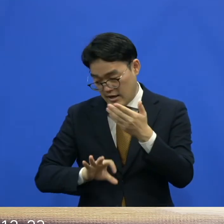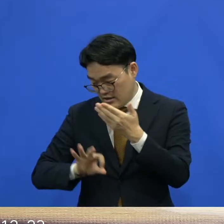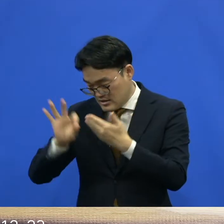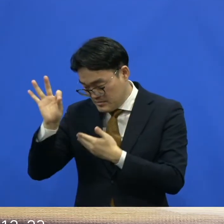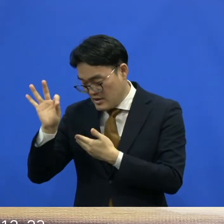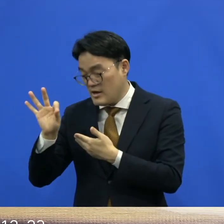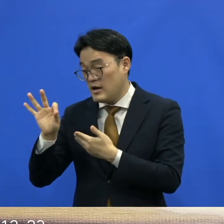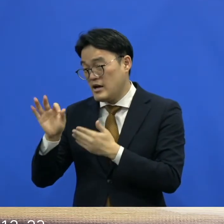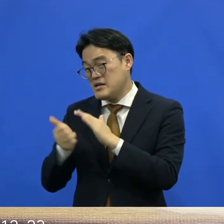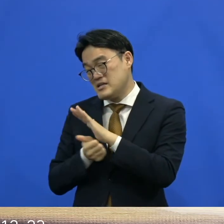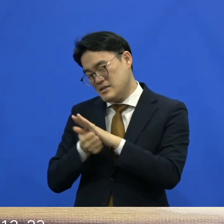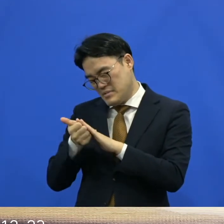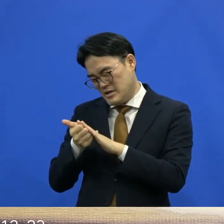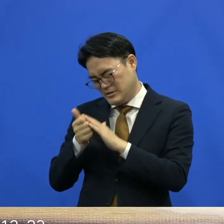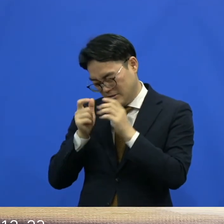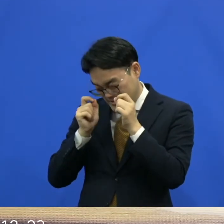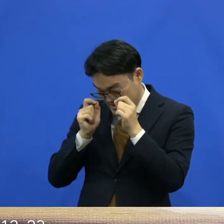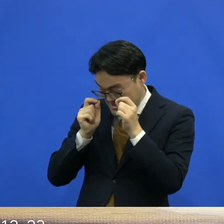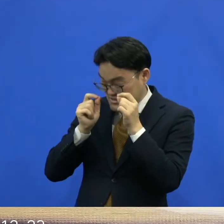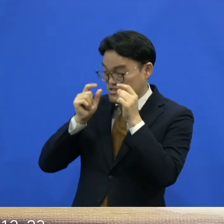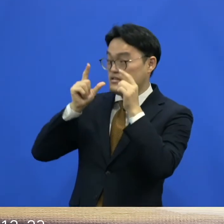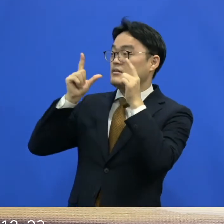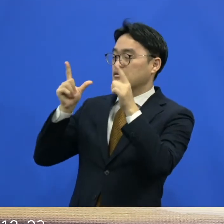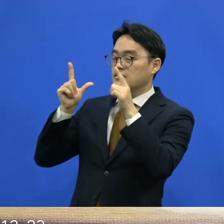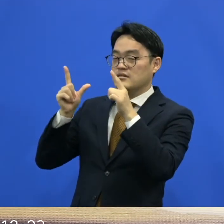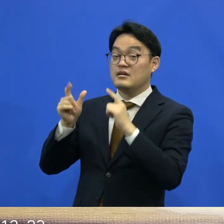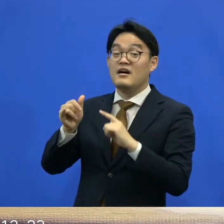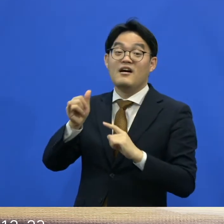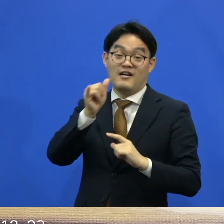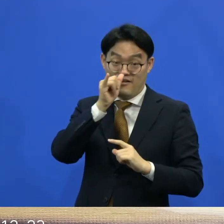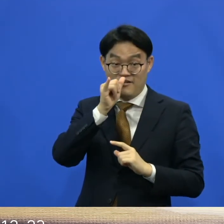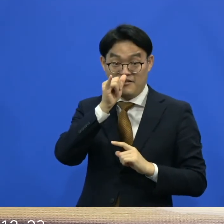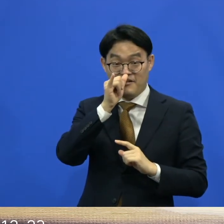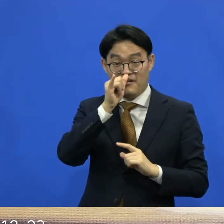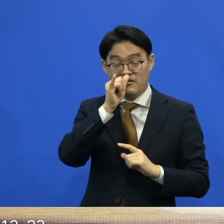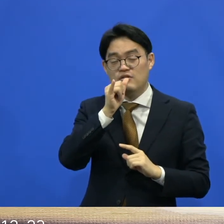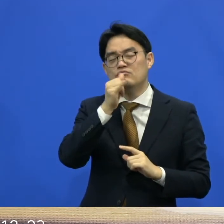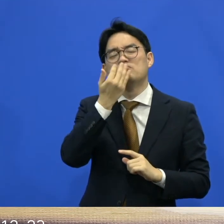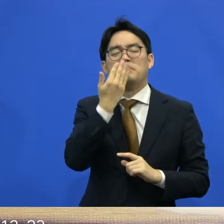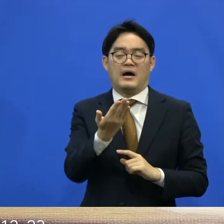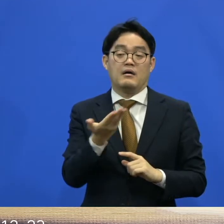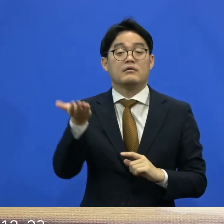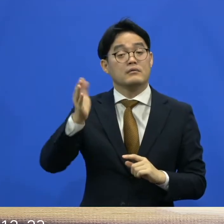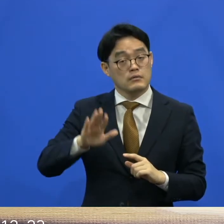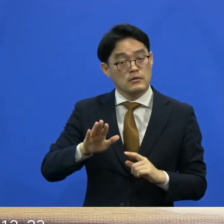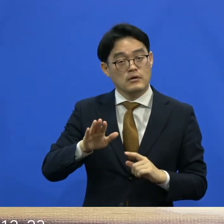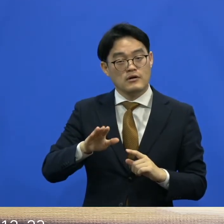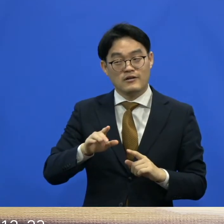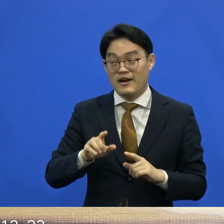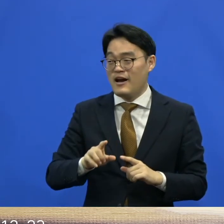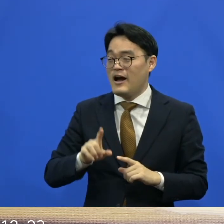그런데 그 갈망이 계속 딜레이, 연기되는.